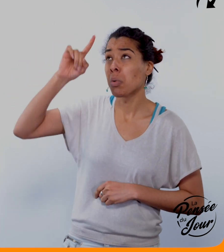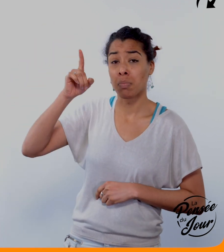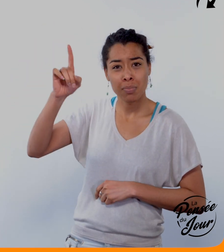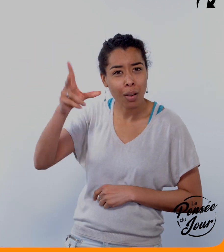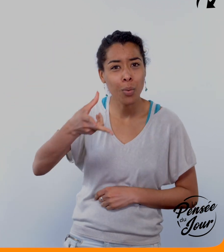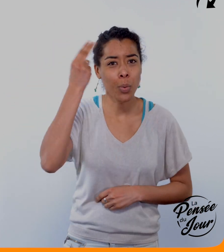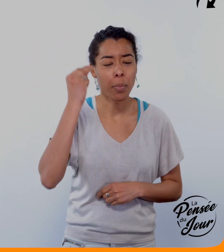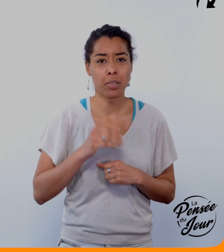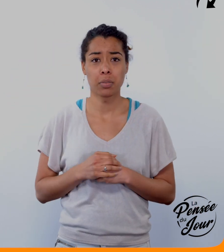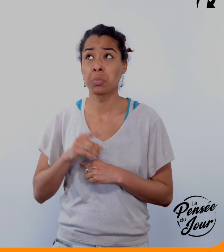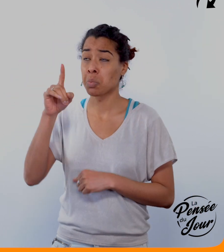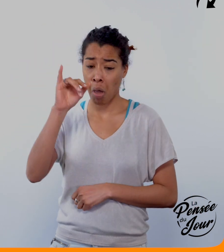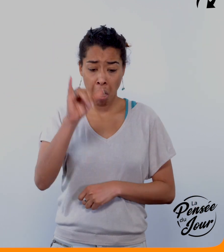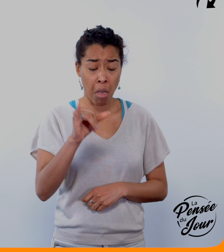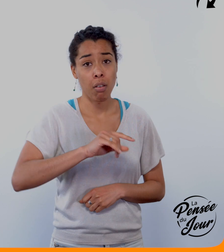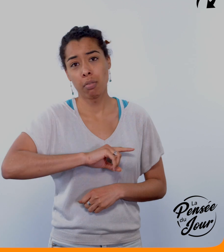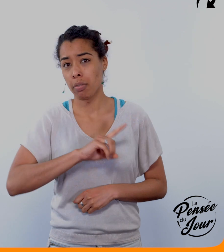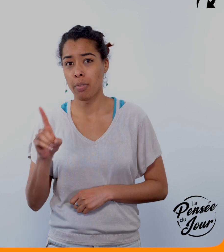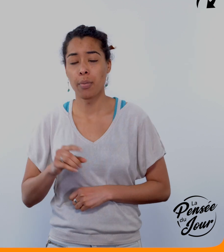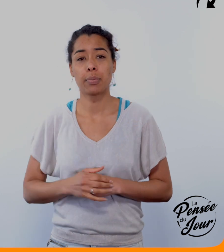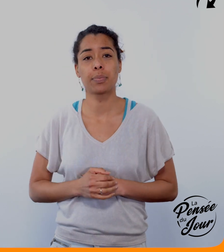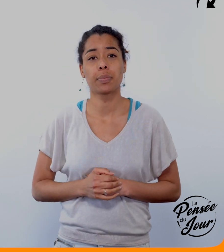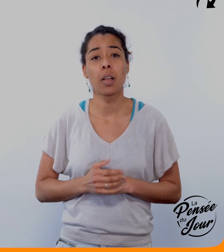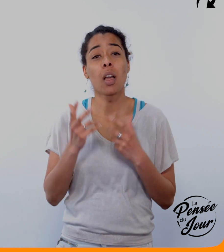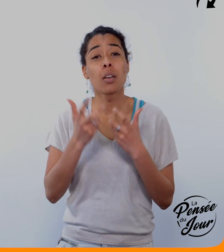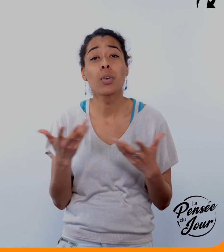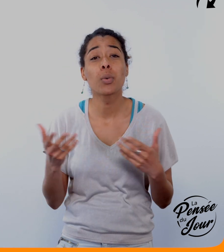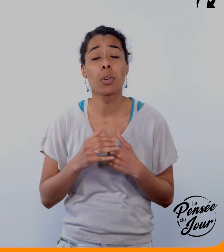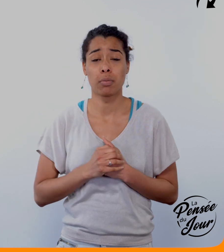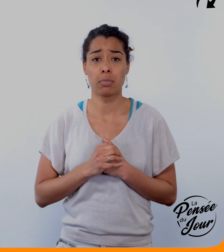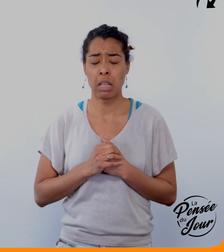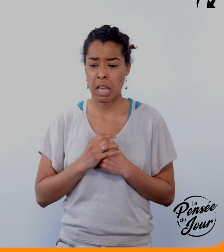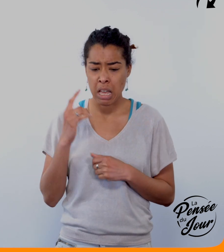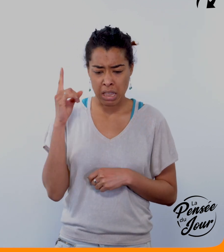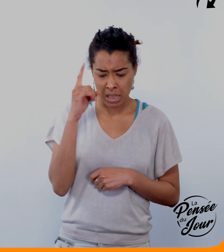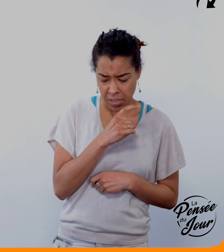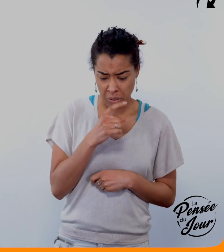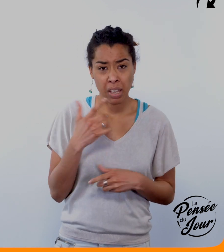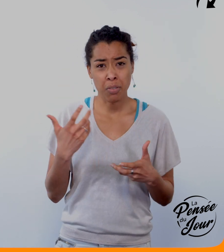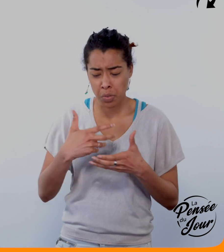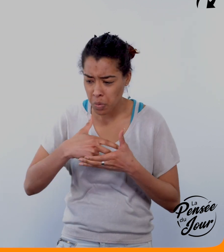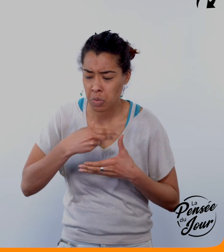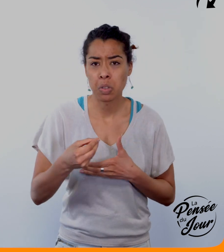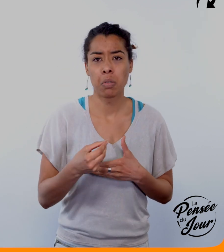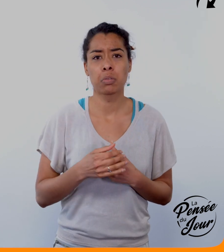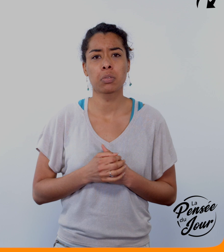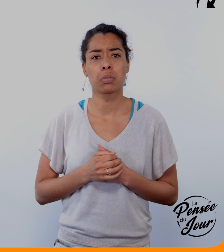les méprise pas. Non seulement il veut vous faire sortir de vos difficultés, mais en plus il fera de vous un livre ouvert,